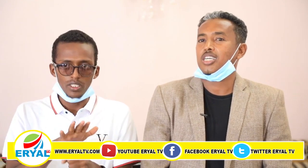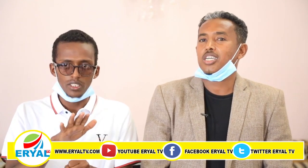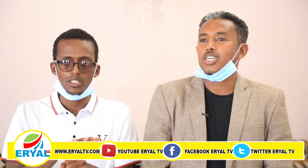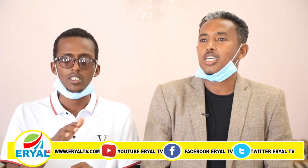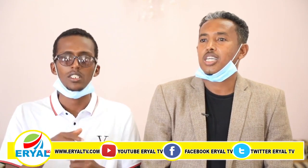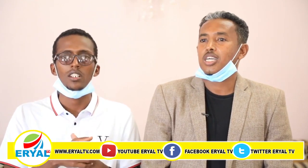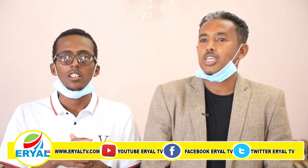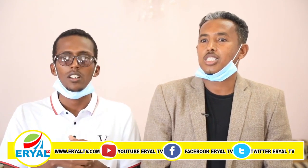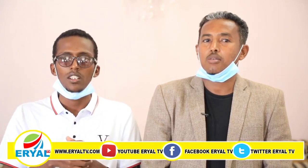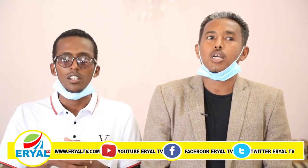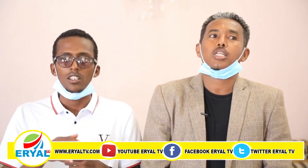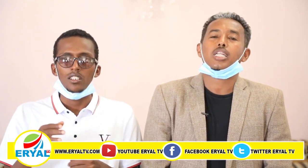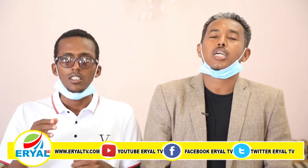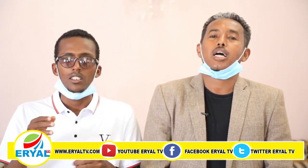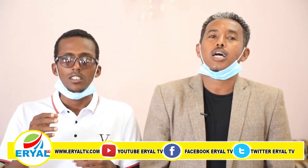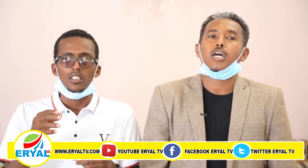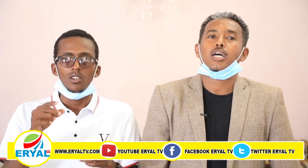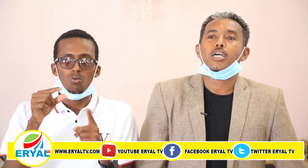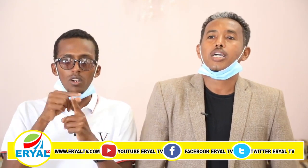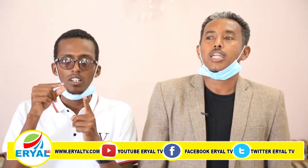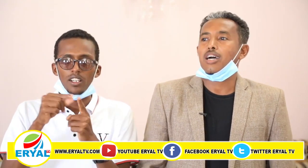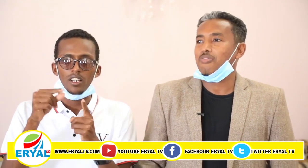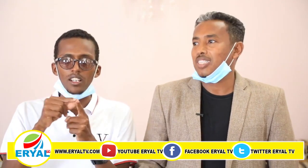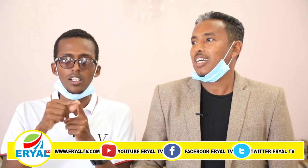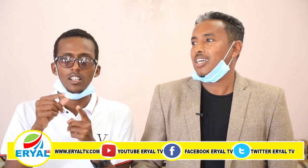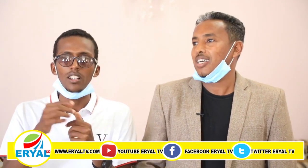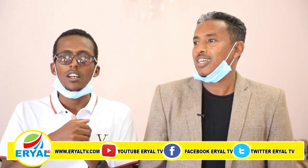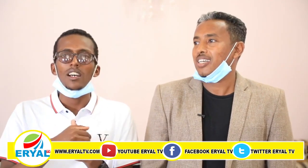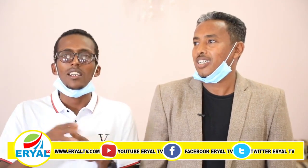jirnay inayna isticmaalin ereyga ah